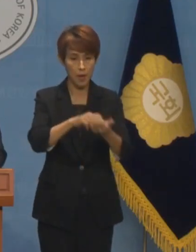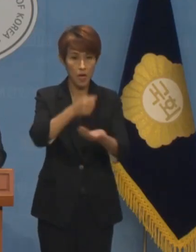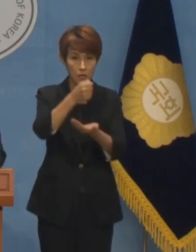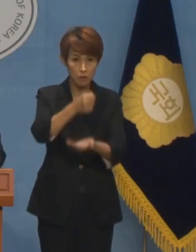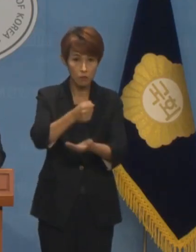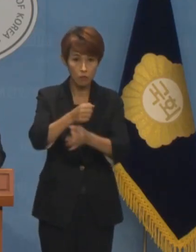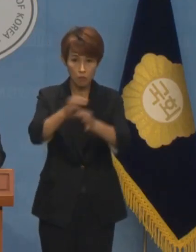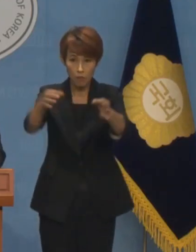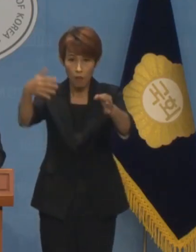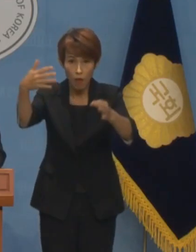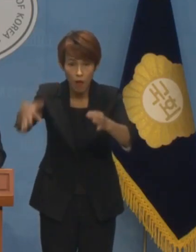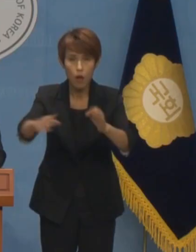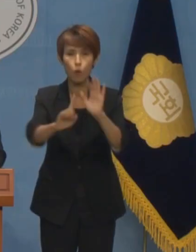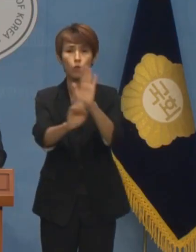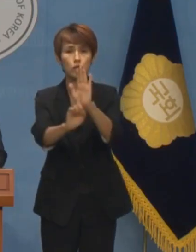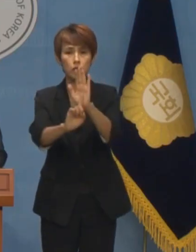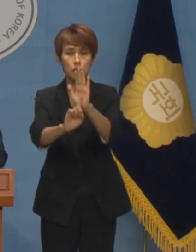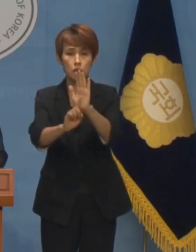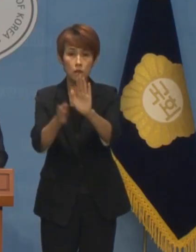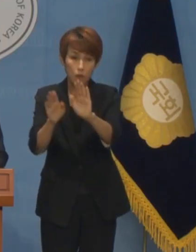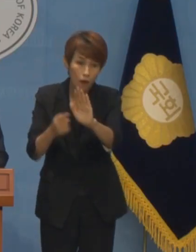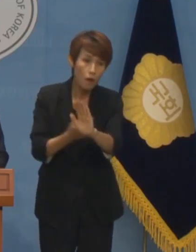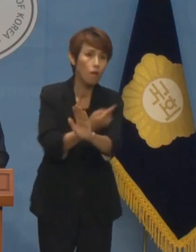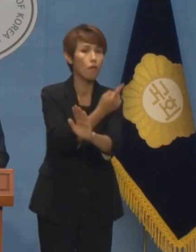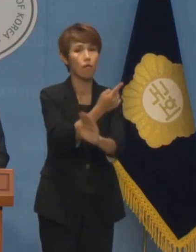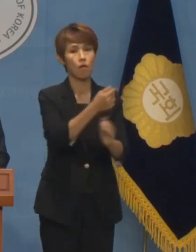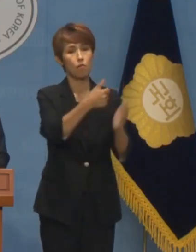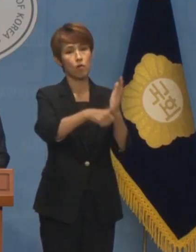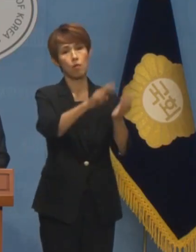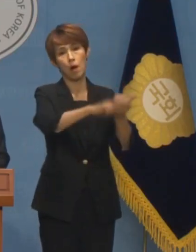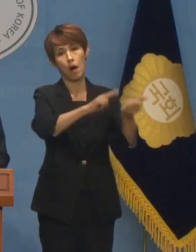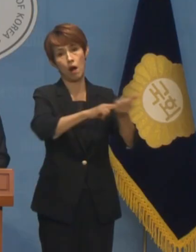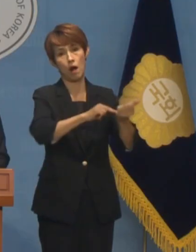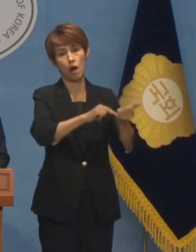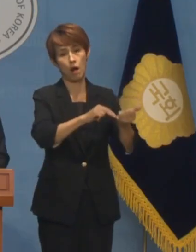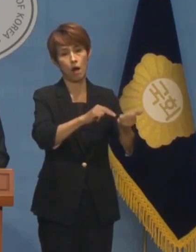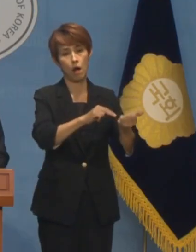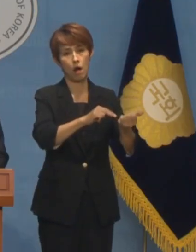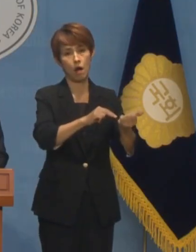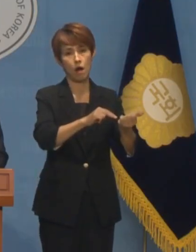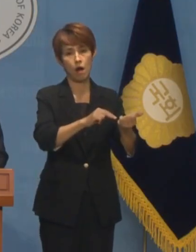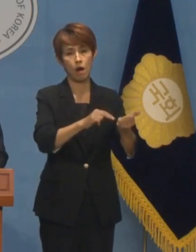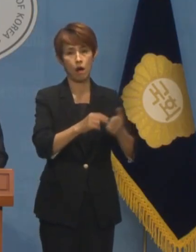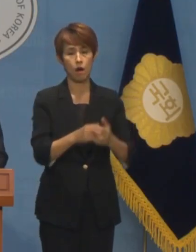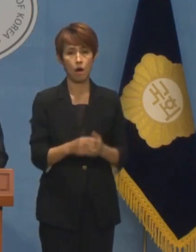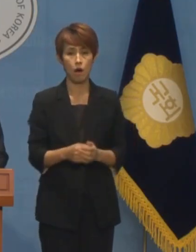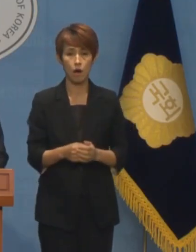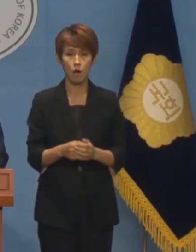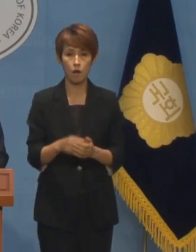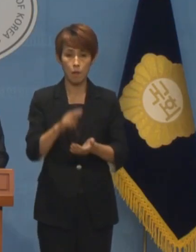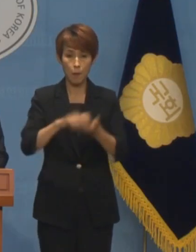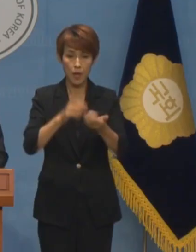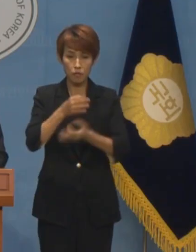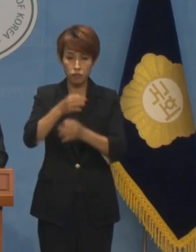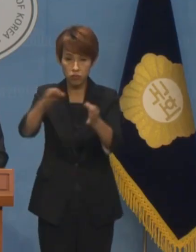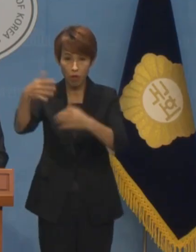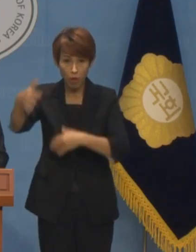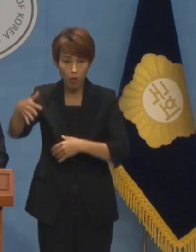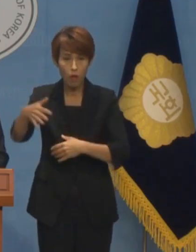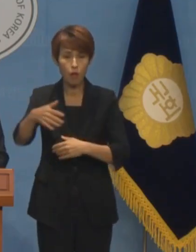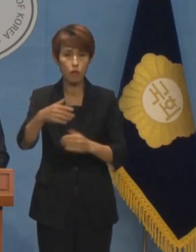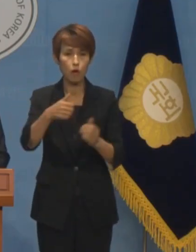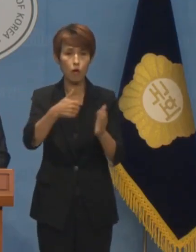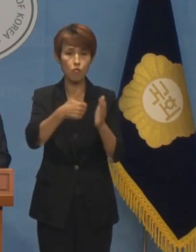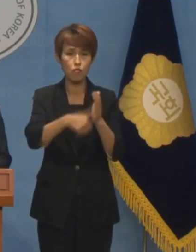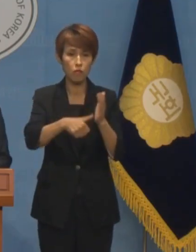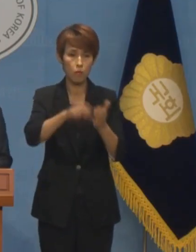대금이 안 나간다는 공지를 하면서도 그 구매에 대해서는 막지 않고 계속 받고 있다. 이건 좀